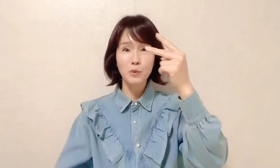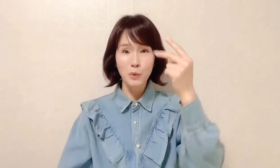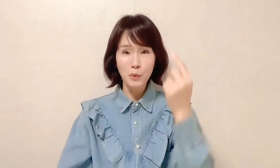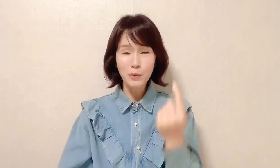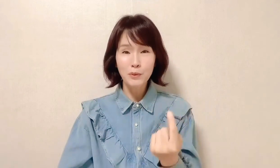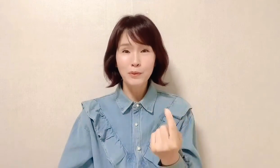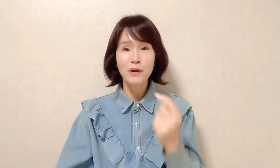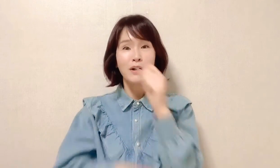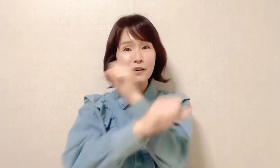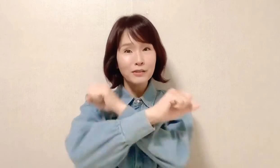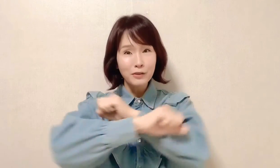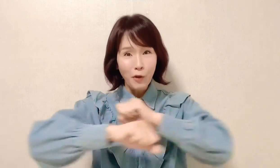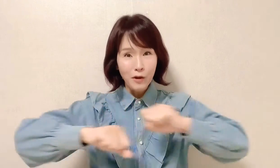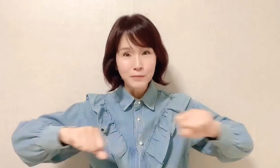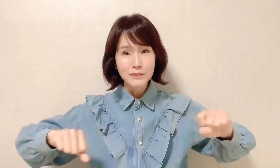바람도, 넓은